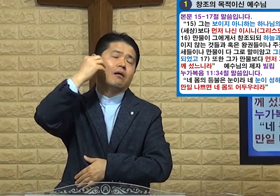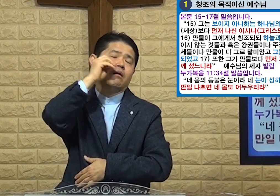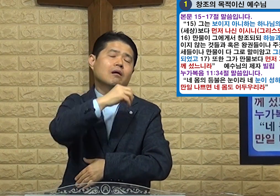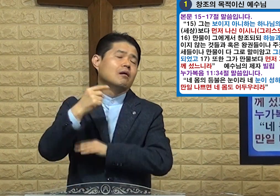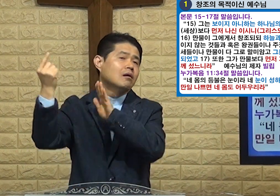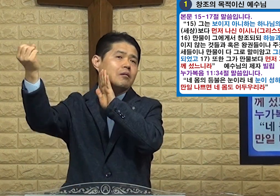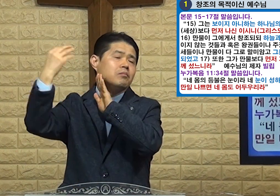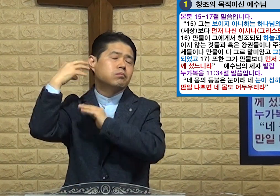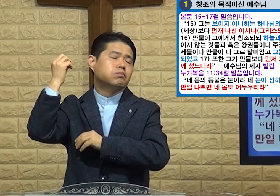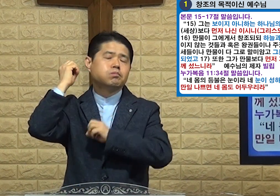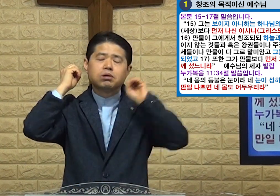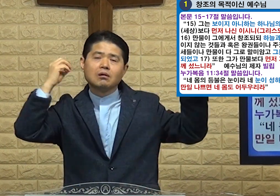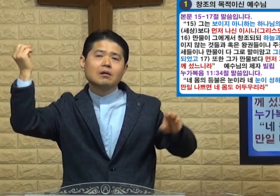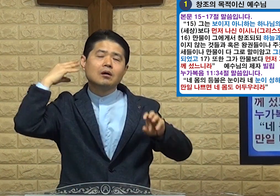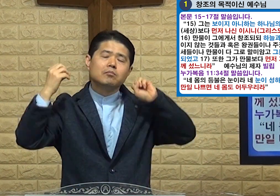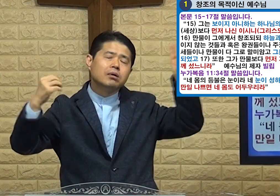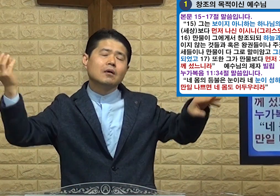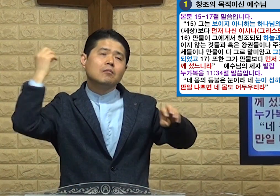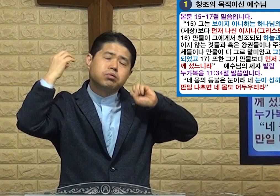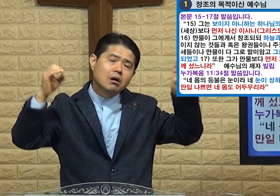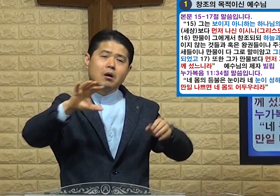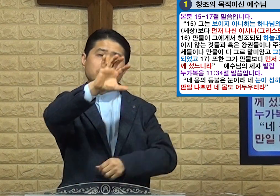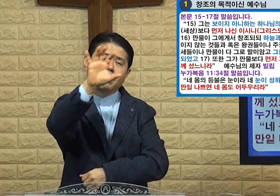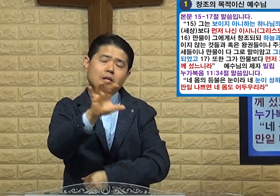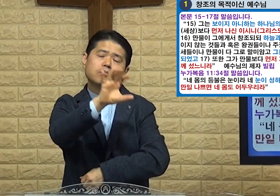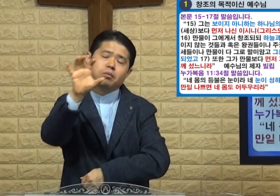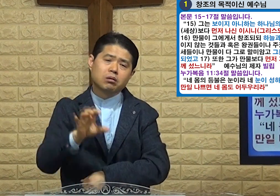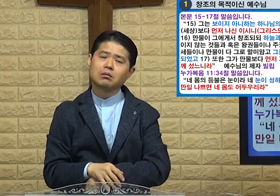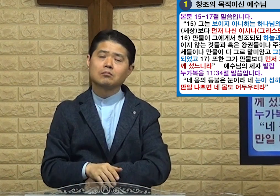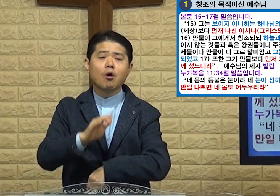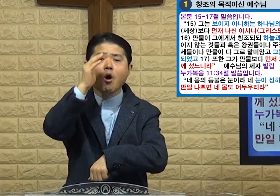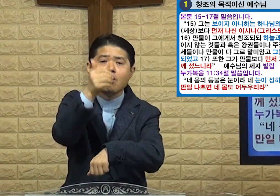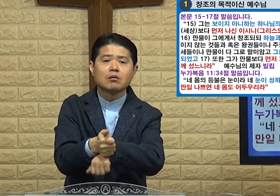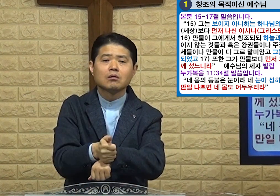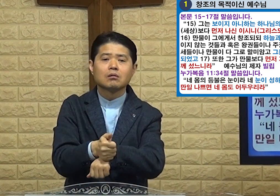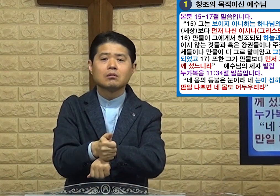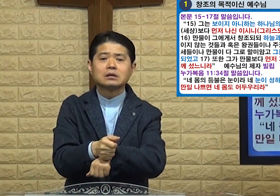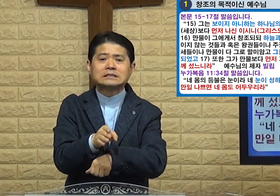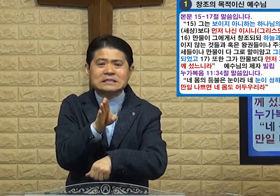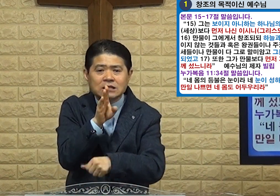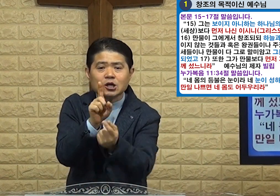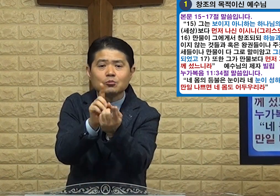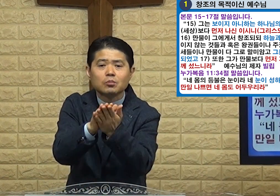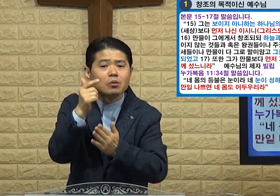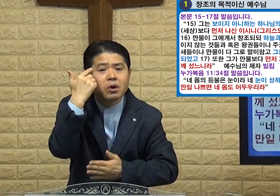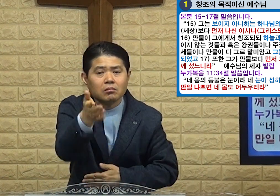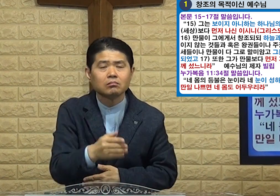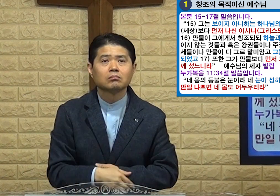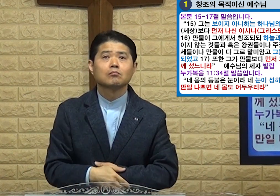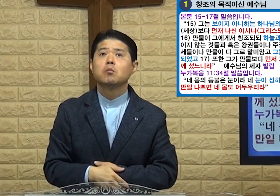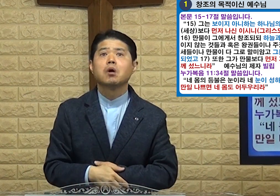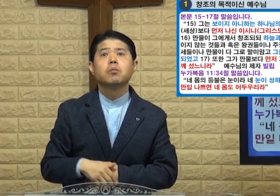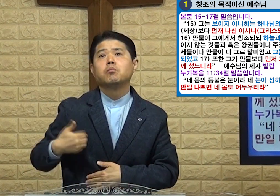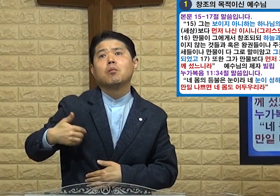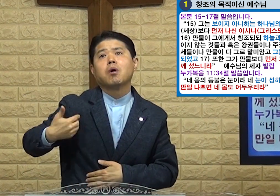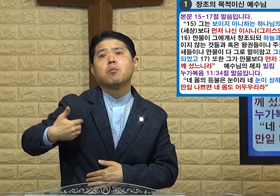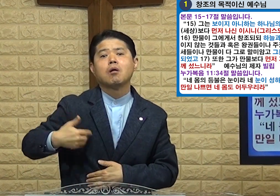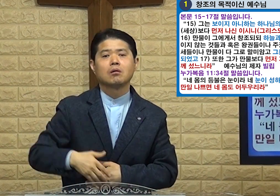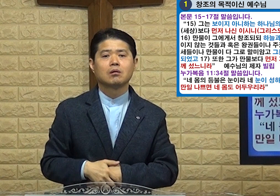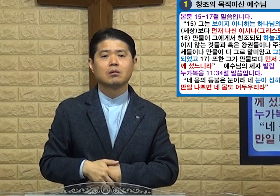우리가 보고 있어도 보지 못하고 귀로 흘려듣고 그런 반복된 생활 끝에 정말 우리가 예수님을 만났냐라고 물어봤을